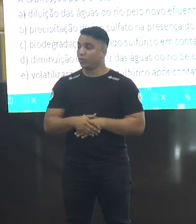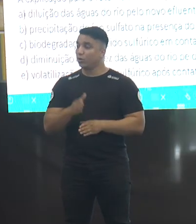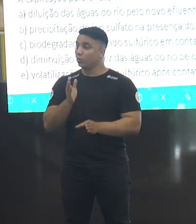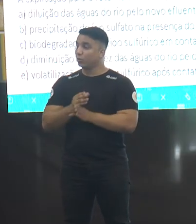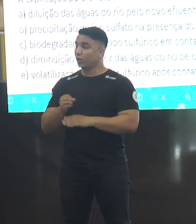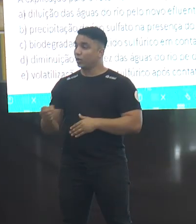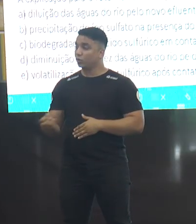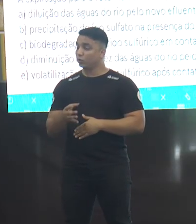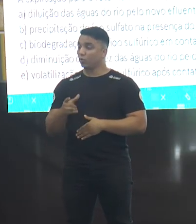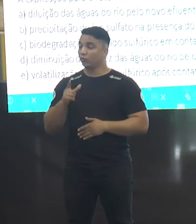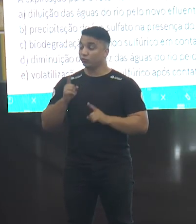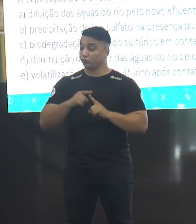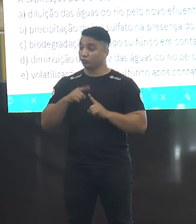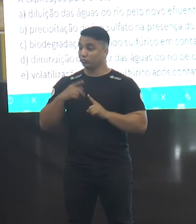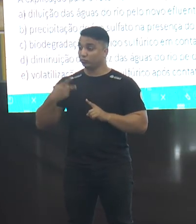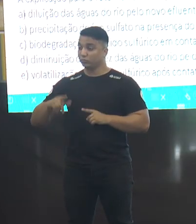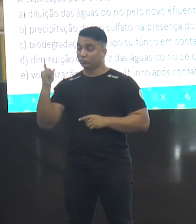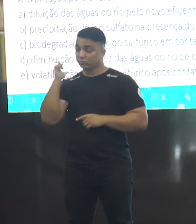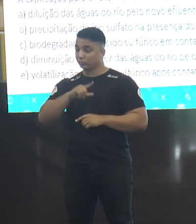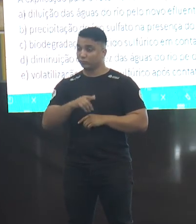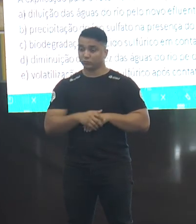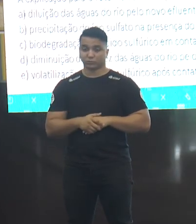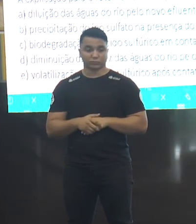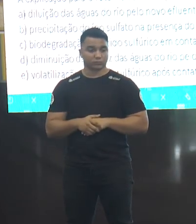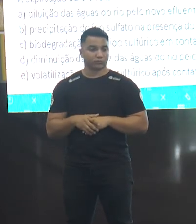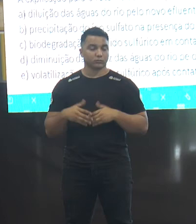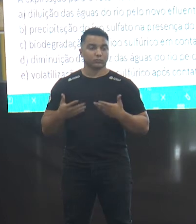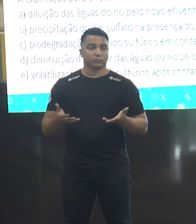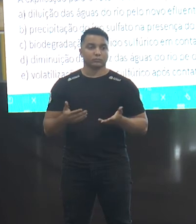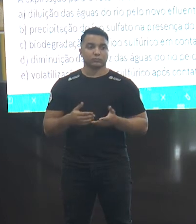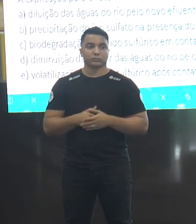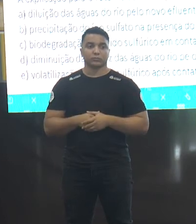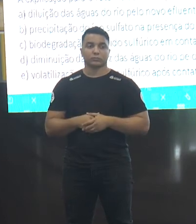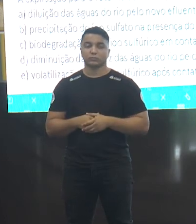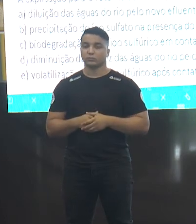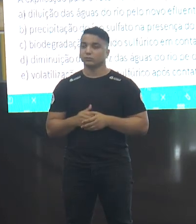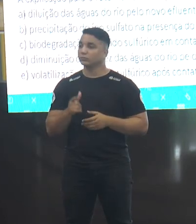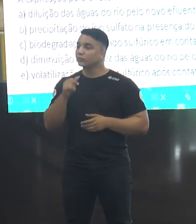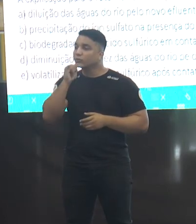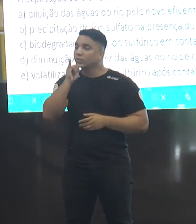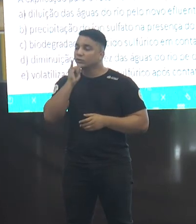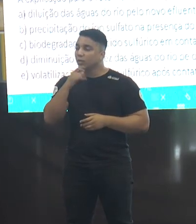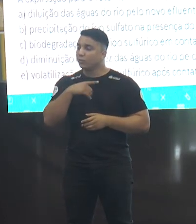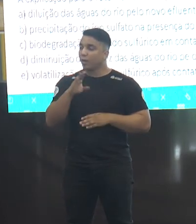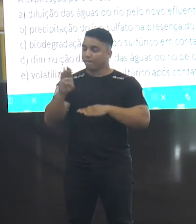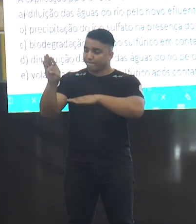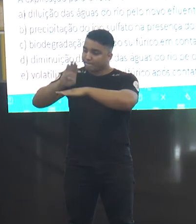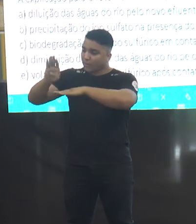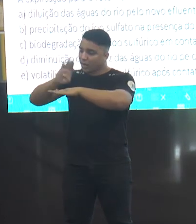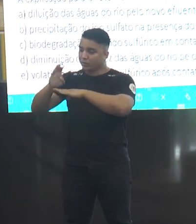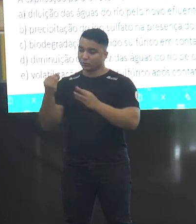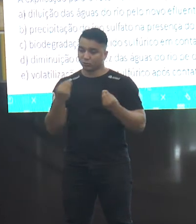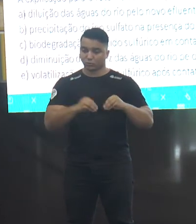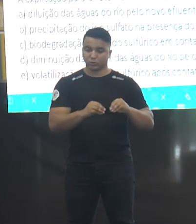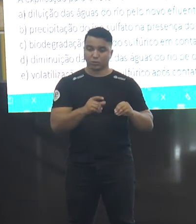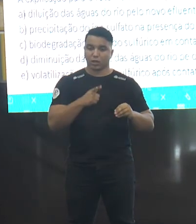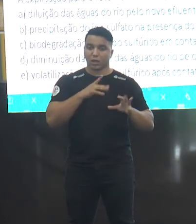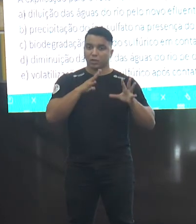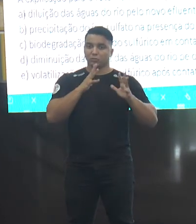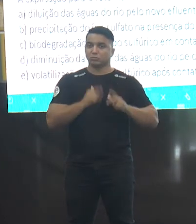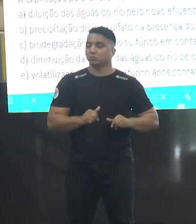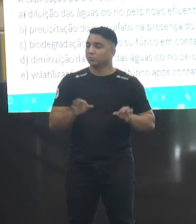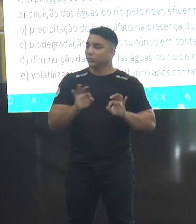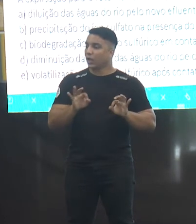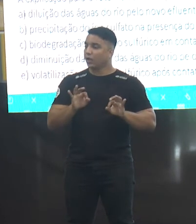novo efluente lançado nele. Gente, quando eu boto uma base, eu não diluo,